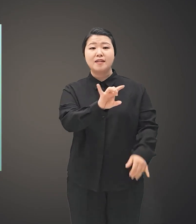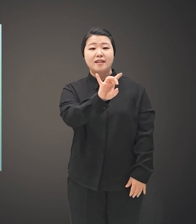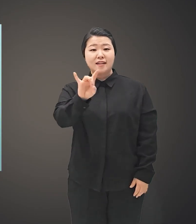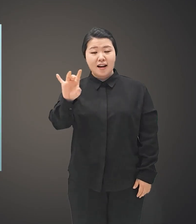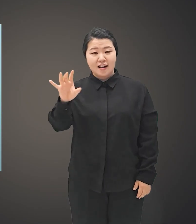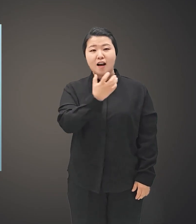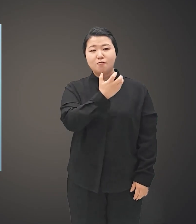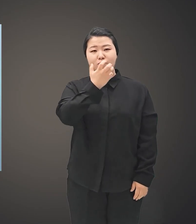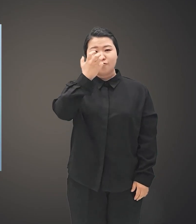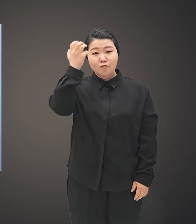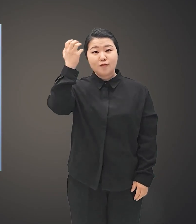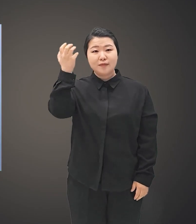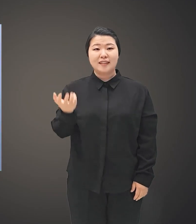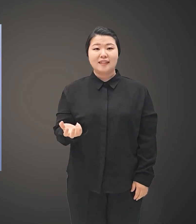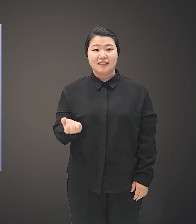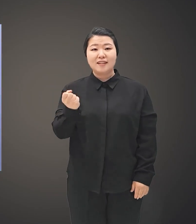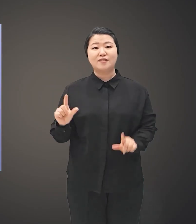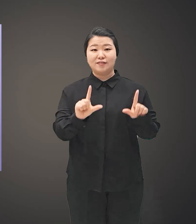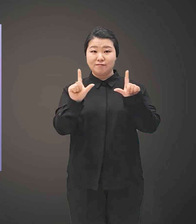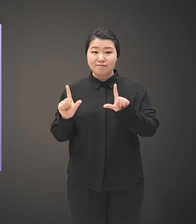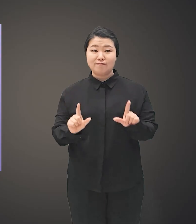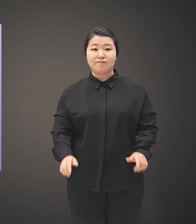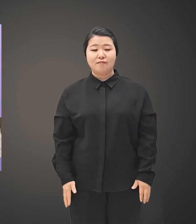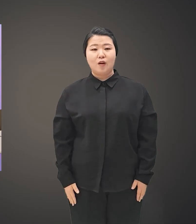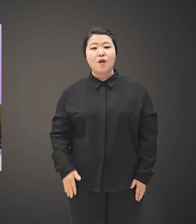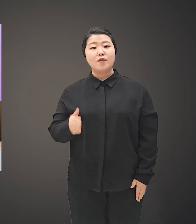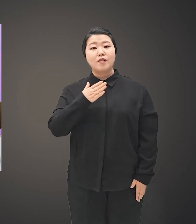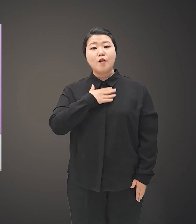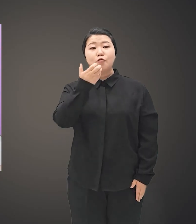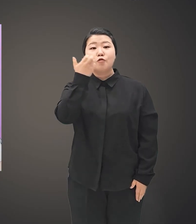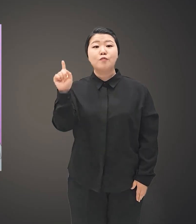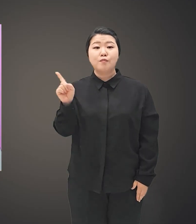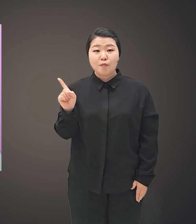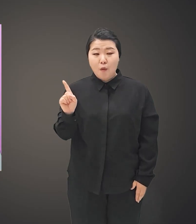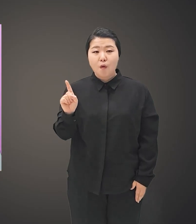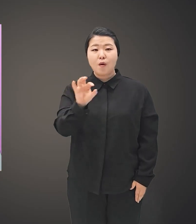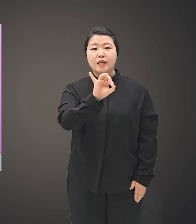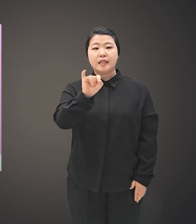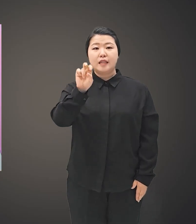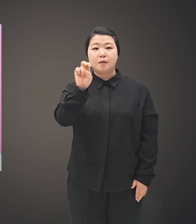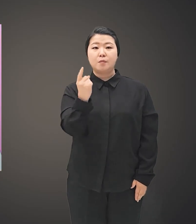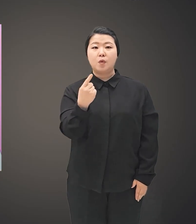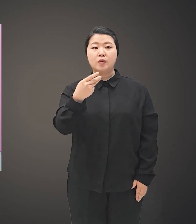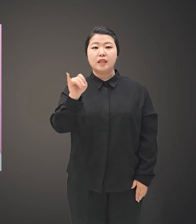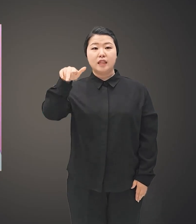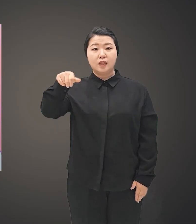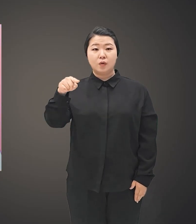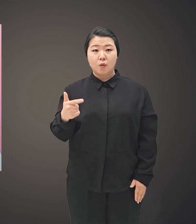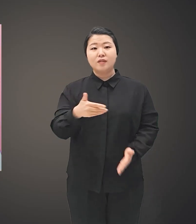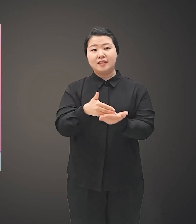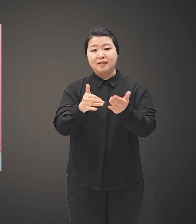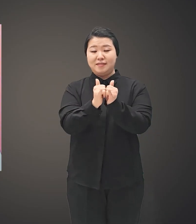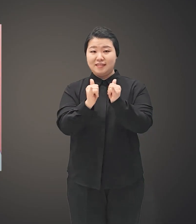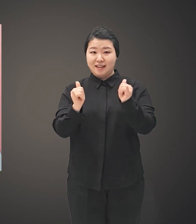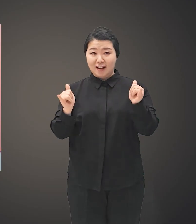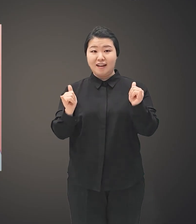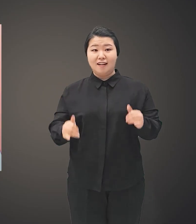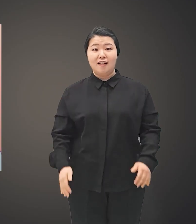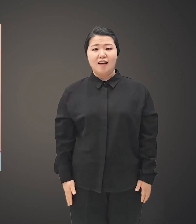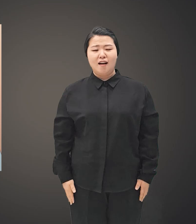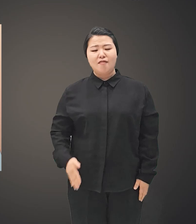사람은 누구에게나 원하는 꿈이 있지요. 저는 이모티콘 작가가 되는 것이 꿈이에요.